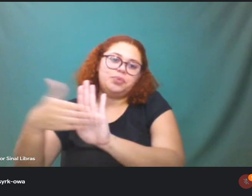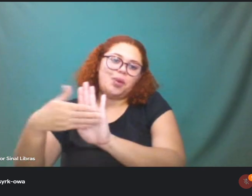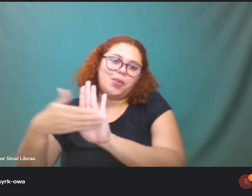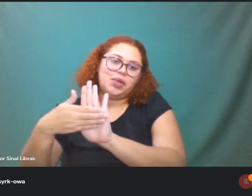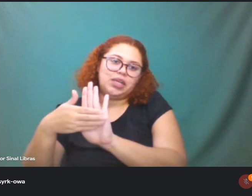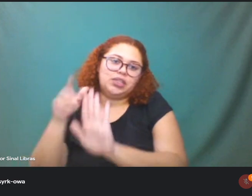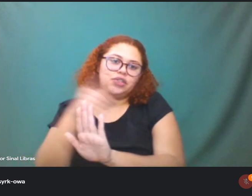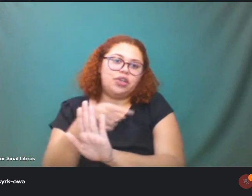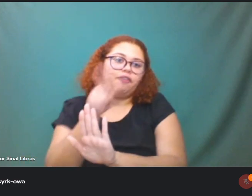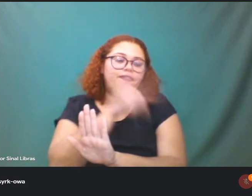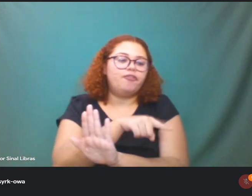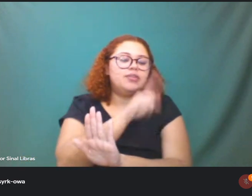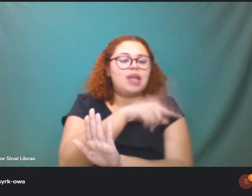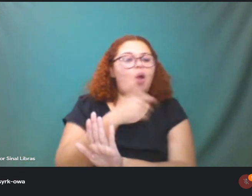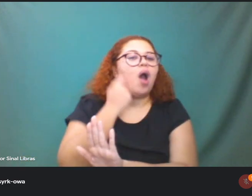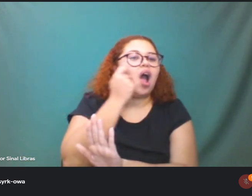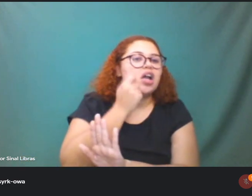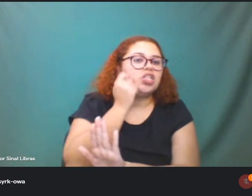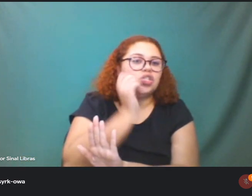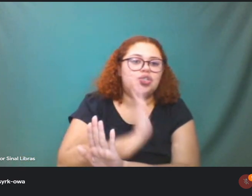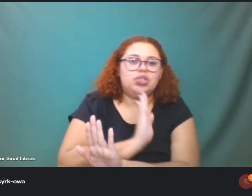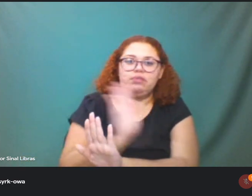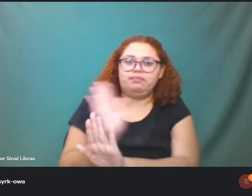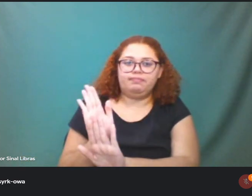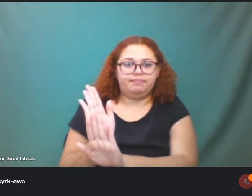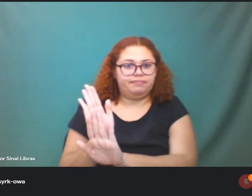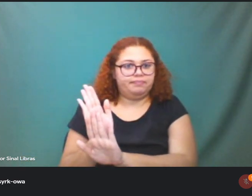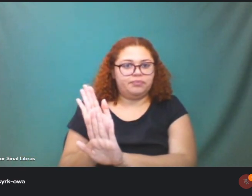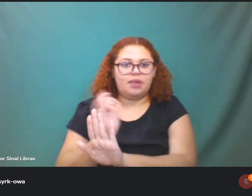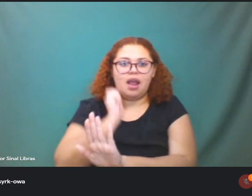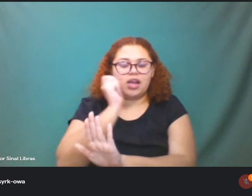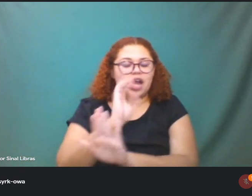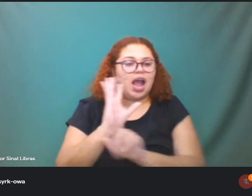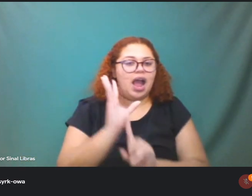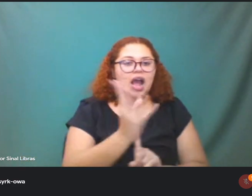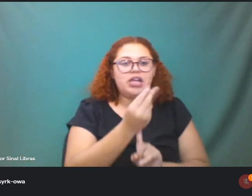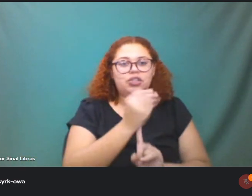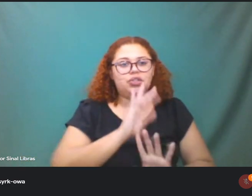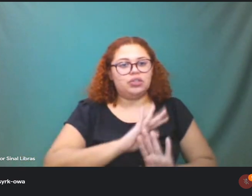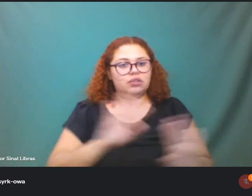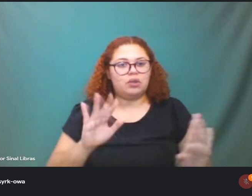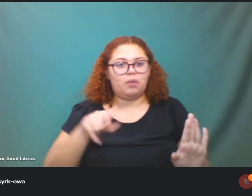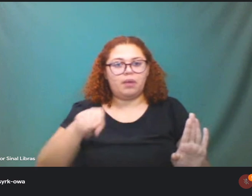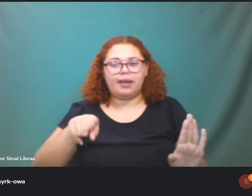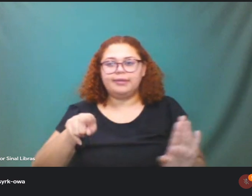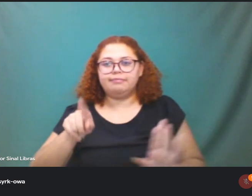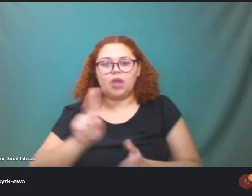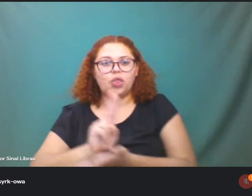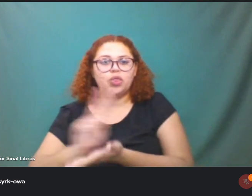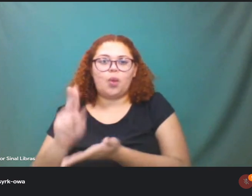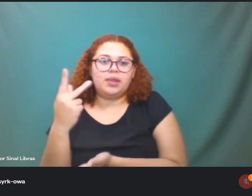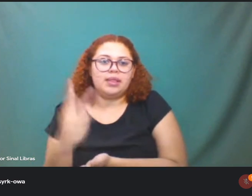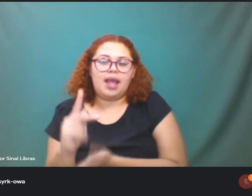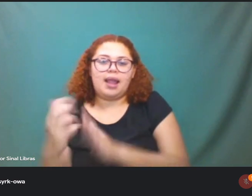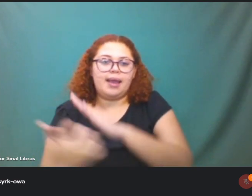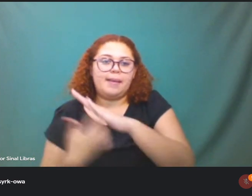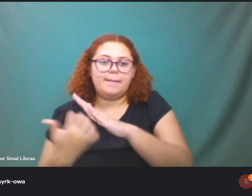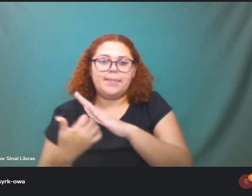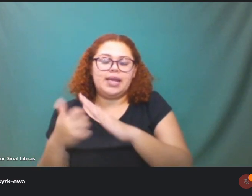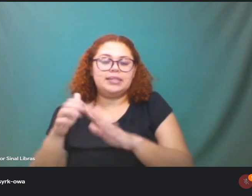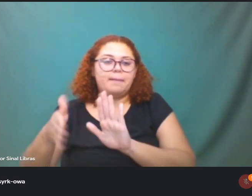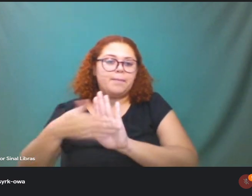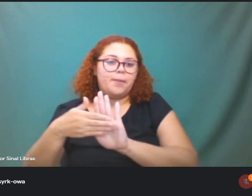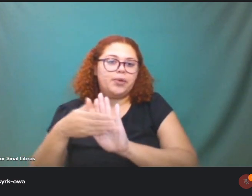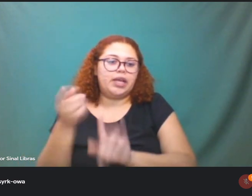ser o artista contratado. Mas lembrar que se a pessoa é pessoa com deficiência, você vai ter, né, uma